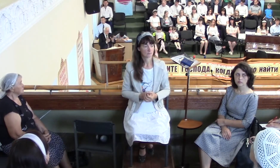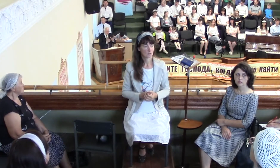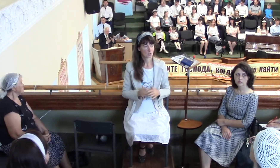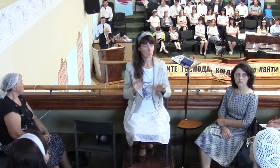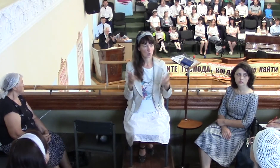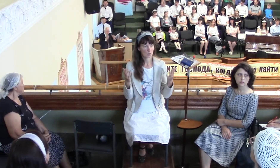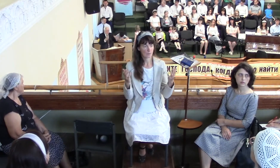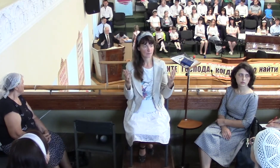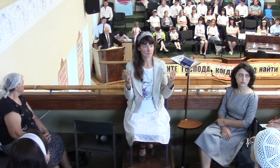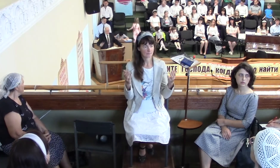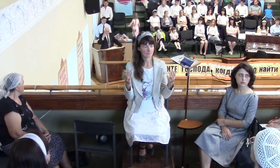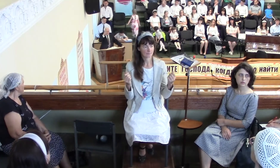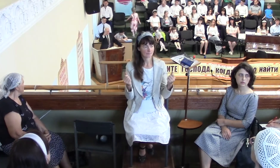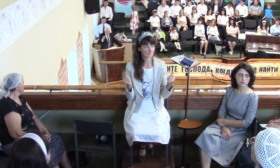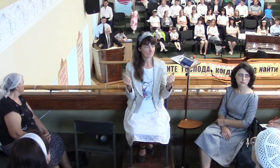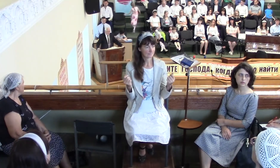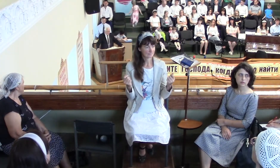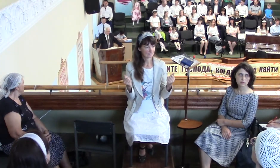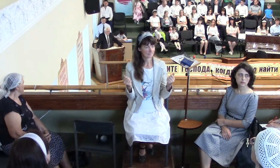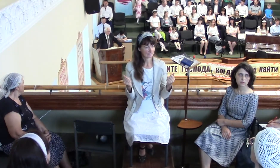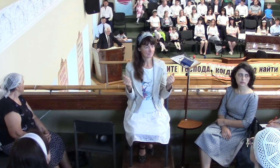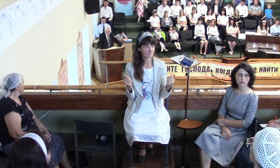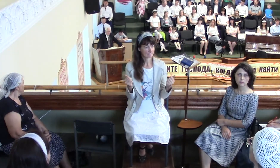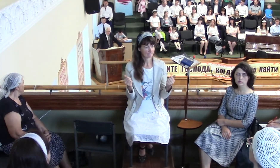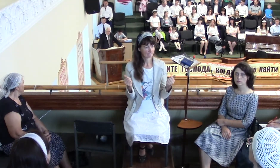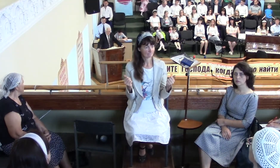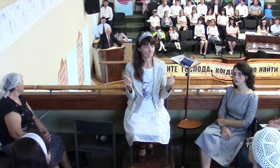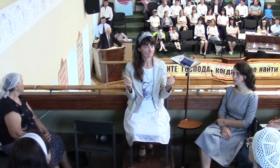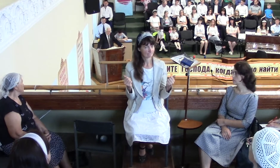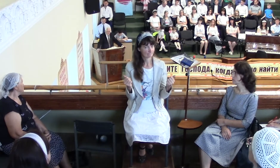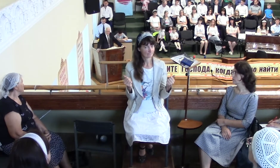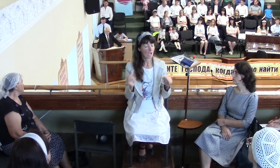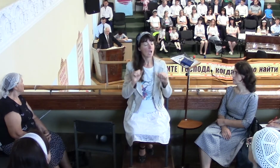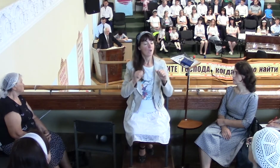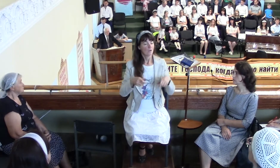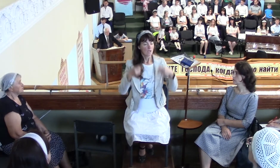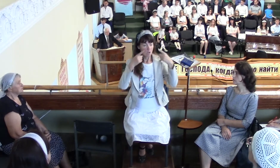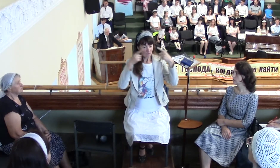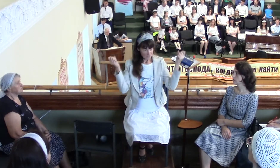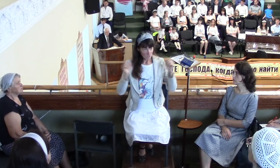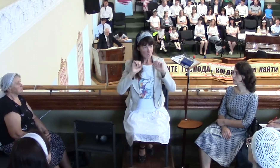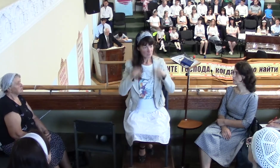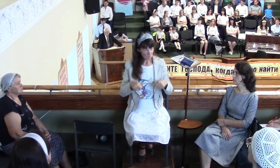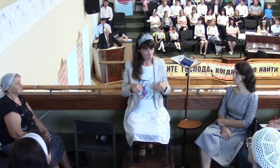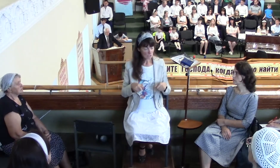проповедуя, знать, что сейчас и в том здании, там тоже есть динамики, там